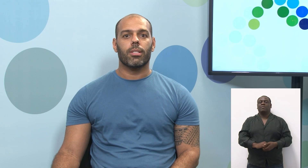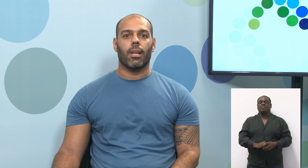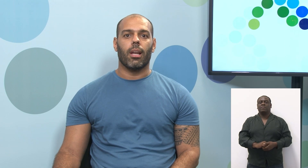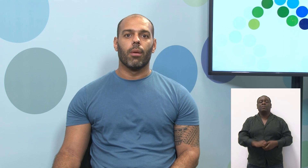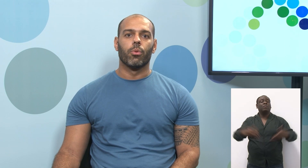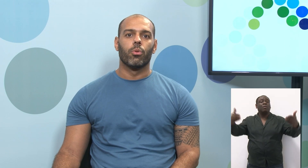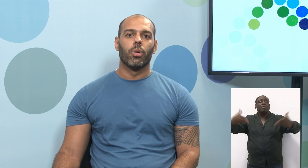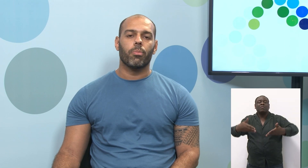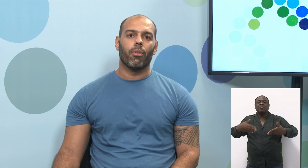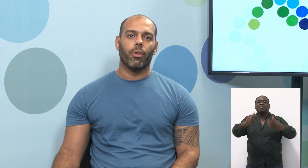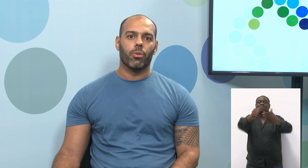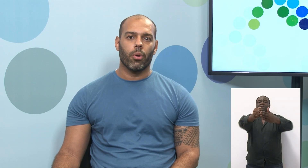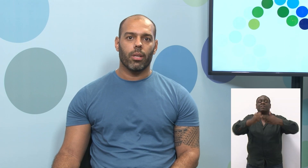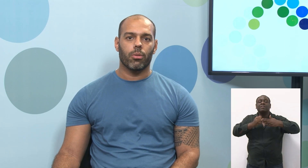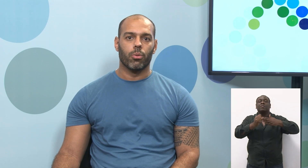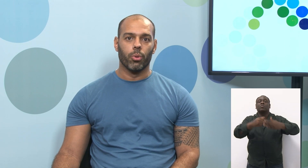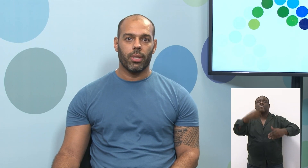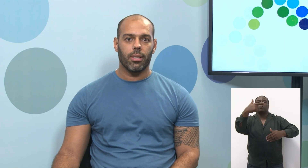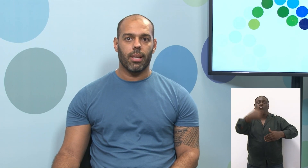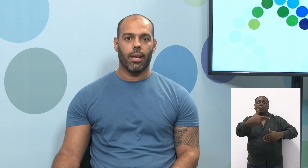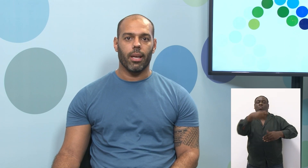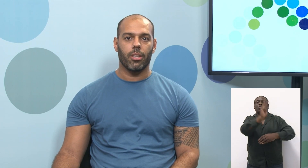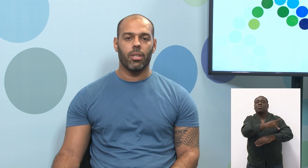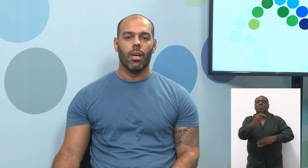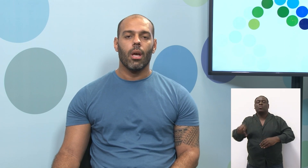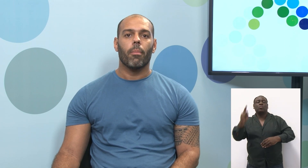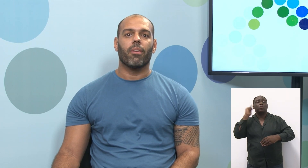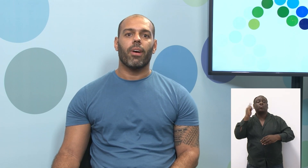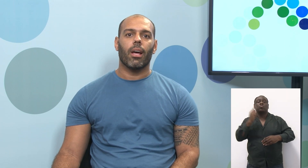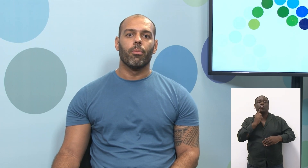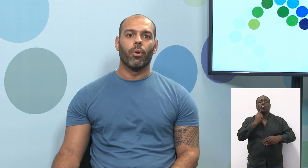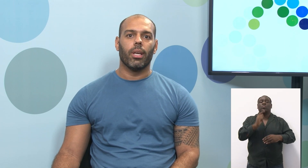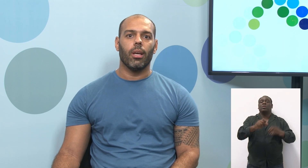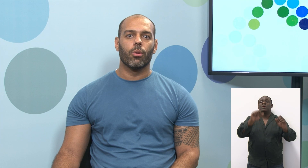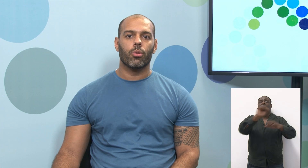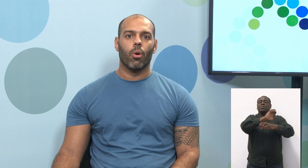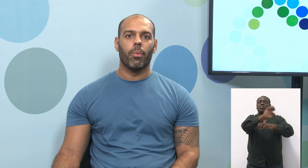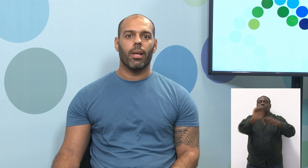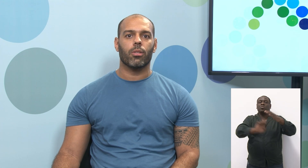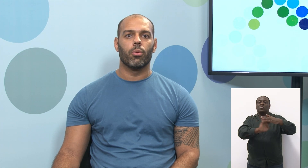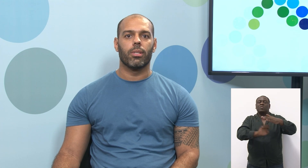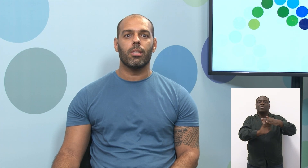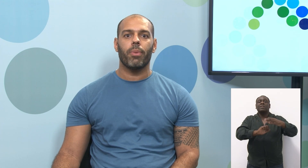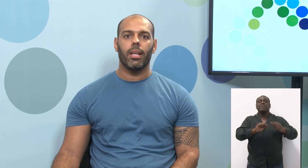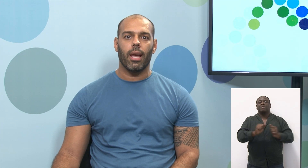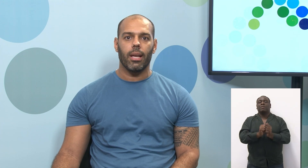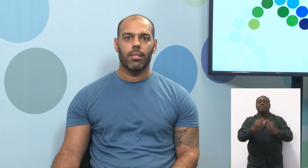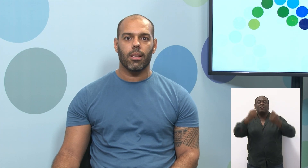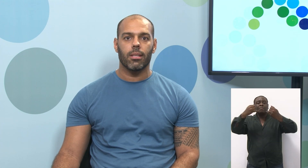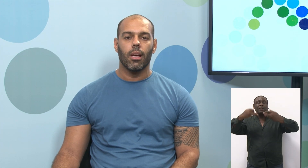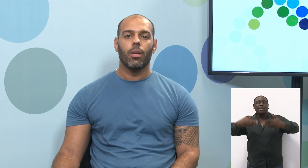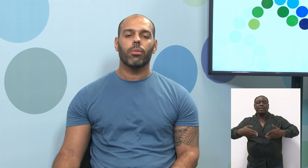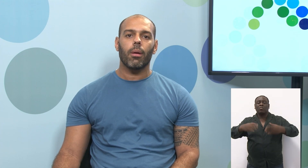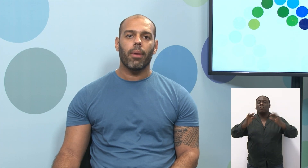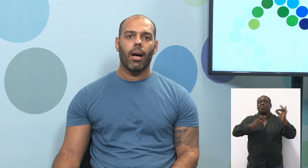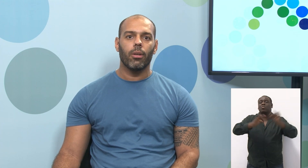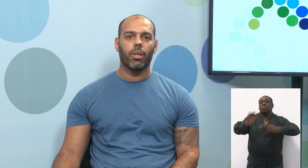nós traremos duas professoras surdas da rede para falar um pouquinho sobre as suas experiências e o trabalho